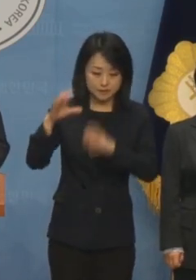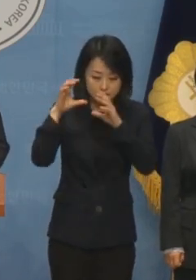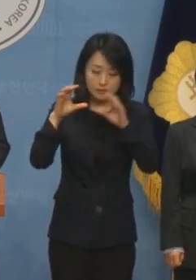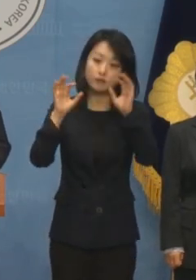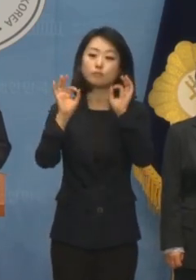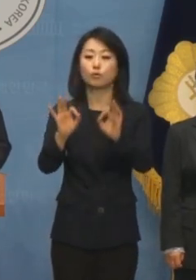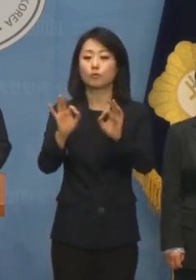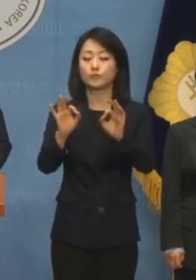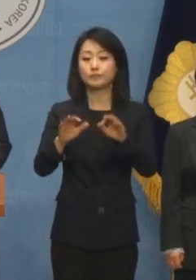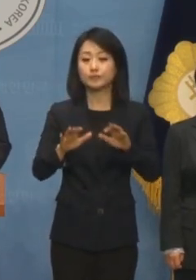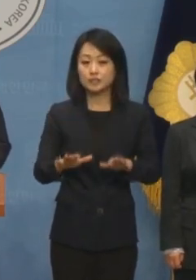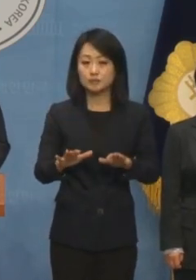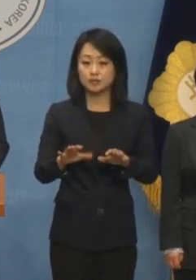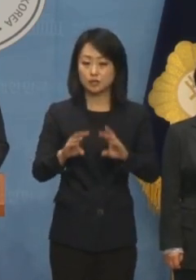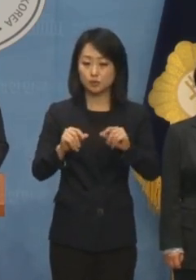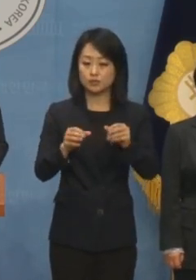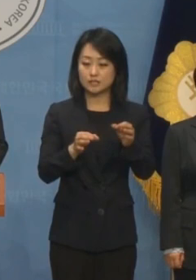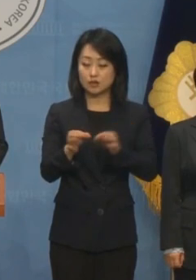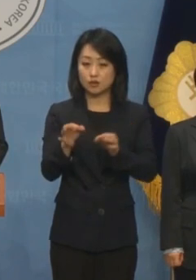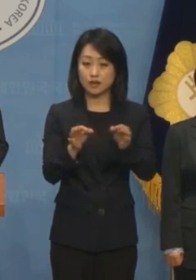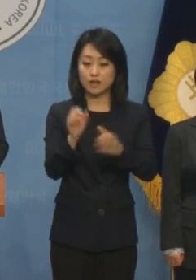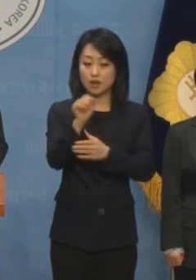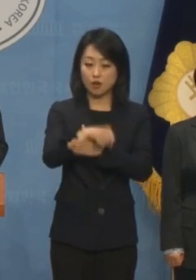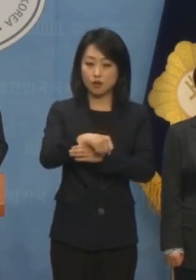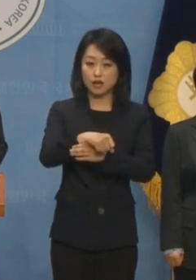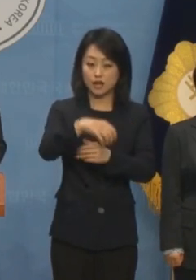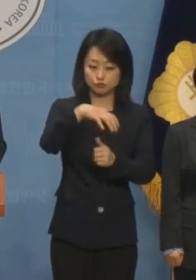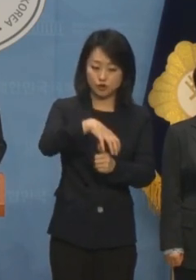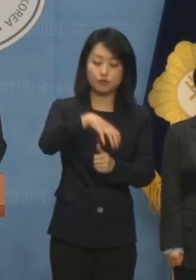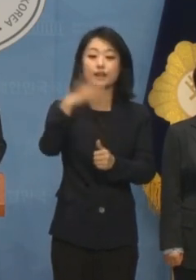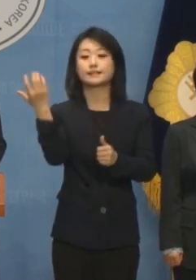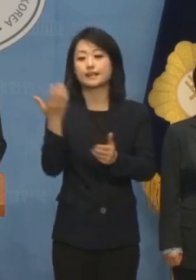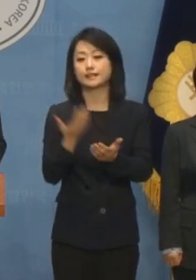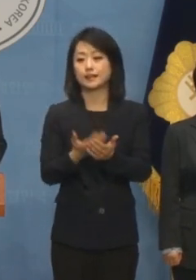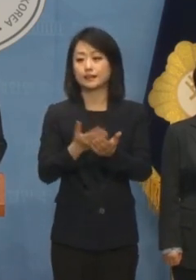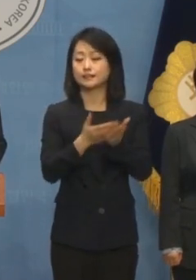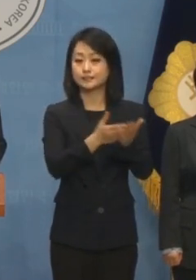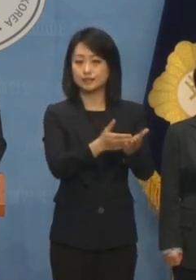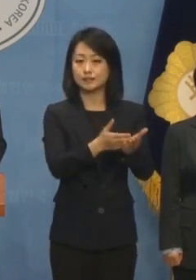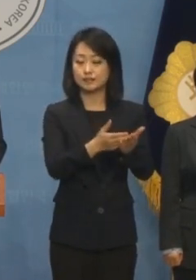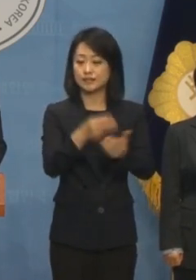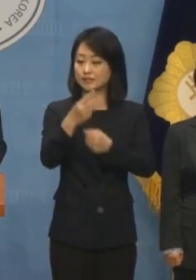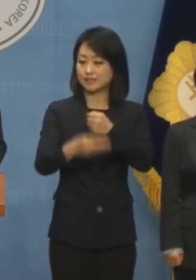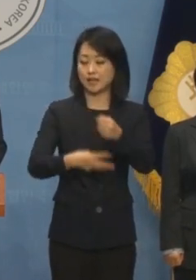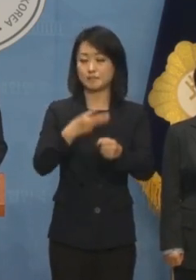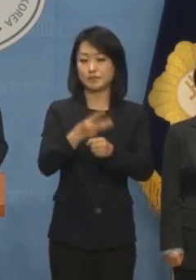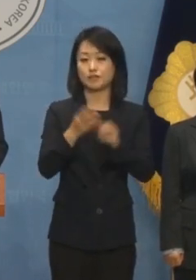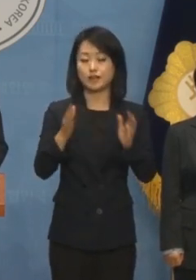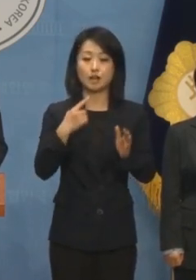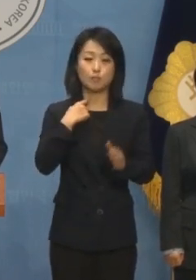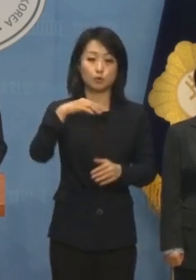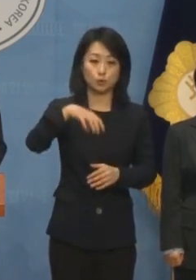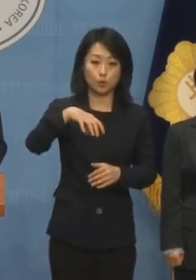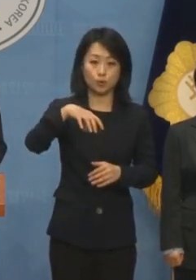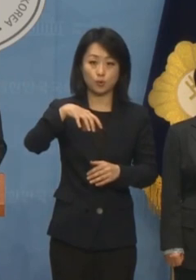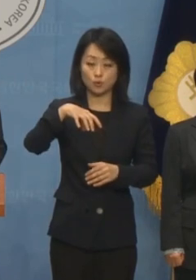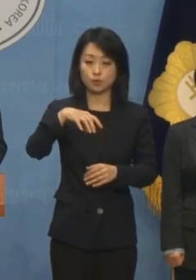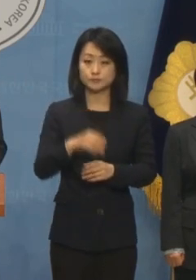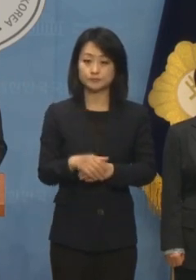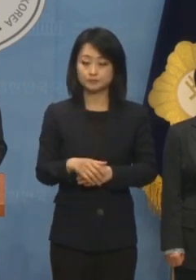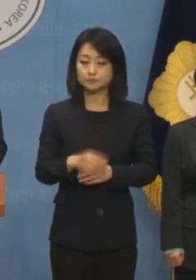반드시 토지거래 허가구역 해제를 해야 합니다. 벌써 3년입니다. 목동 토지거래